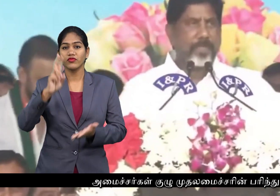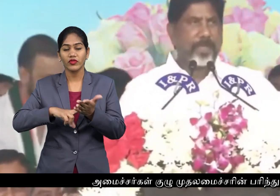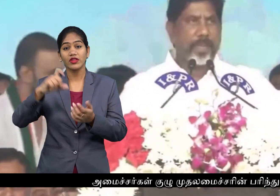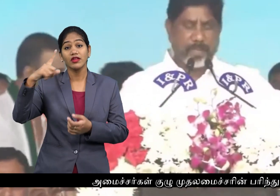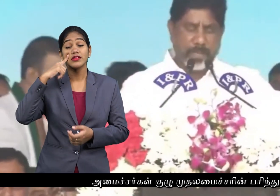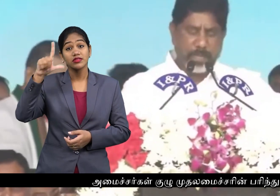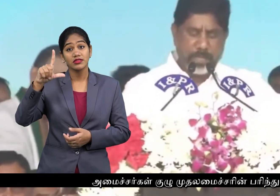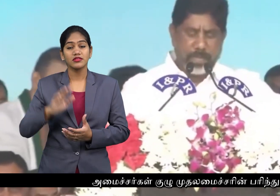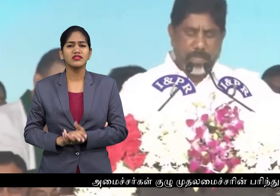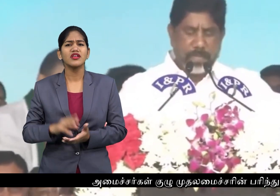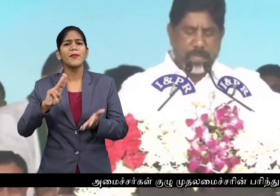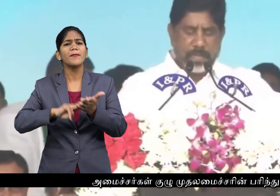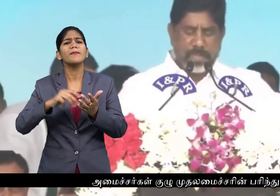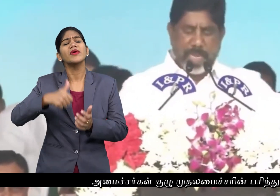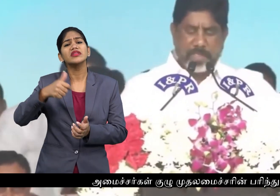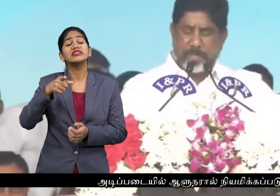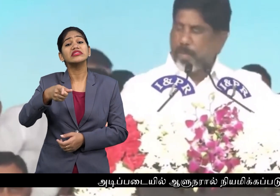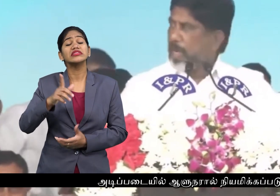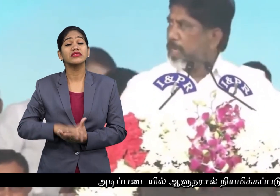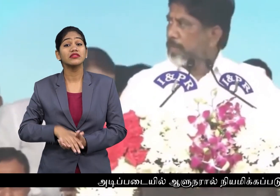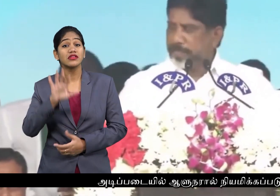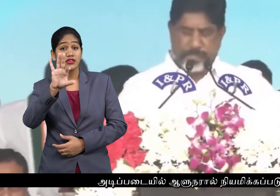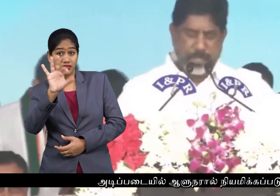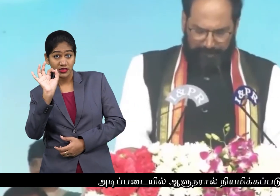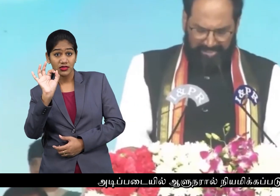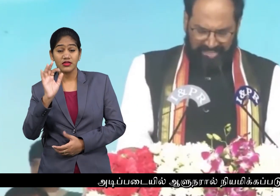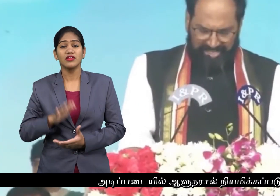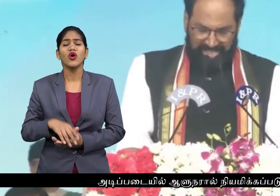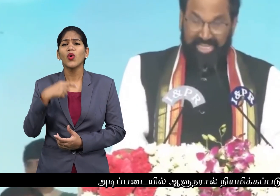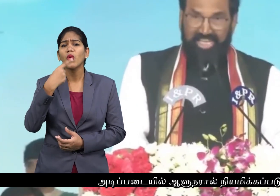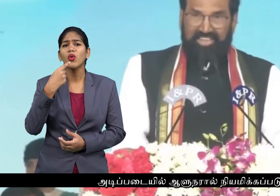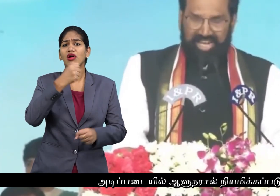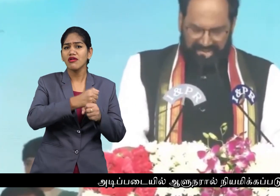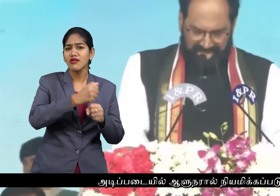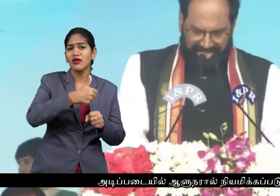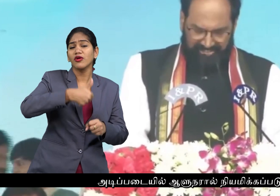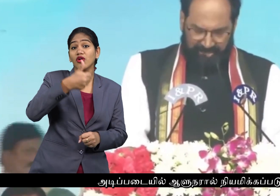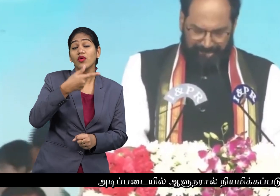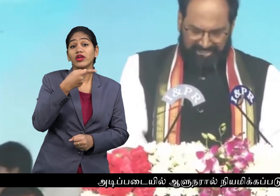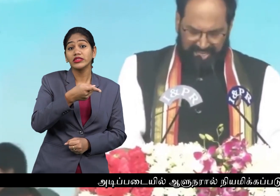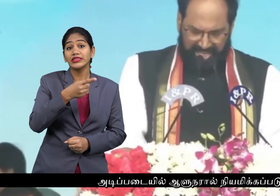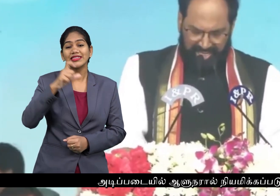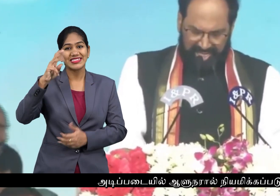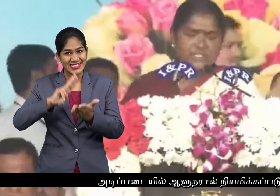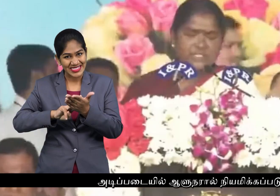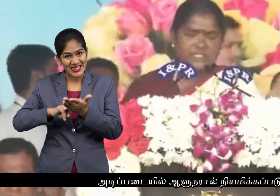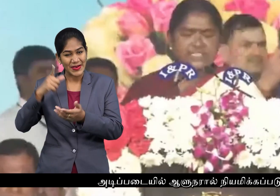அமைச்சர்கள் குழு முதலமைச்சரின் பரிந்துரையின் அடிப்படையில் ஆளுநரால் நியமிக்கப்படுகிறது.